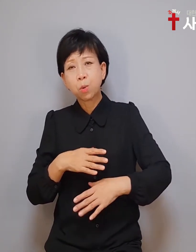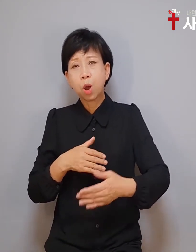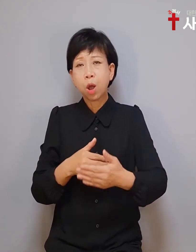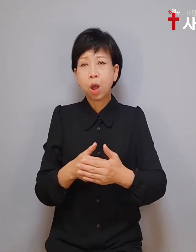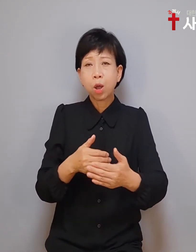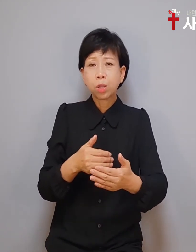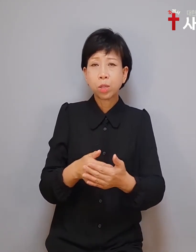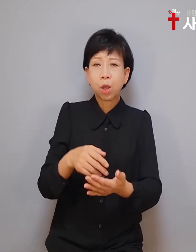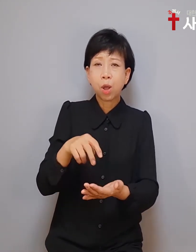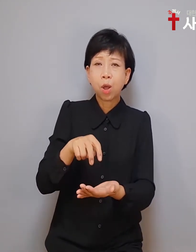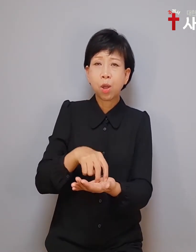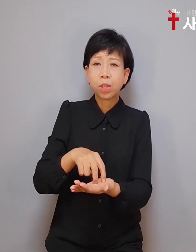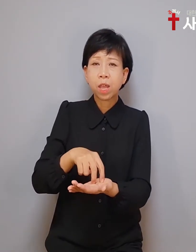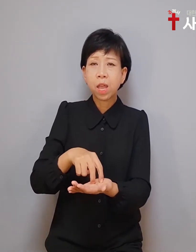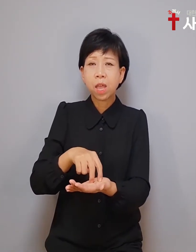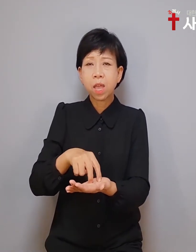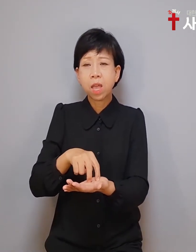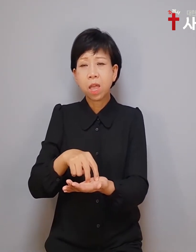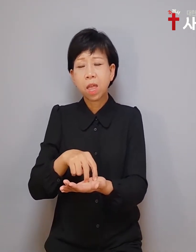무서워